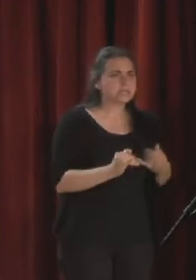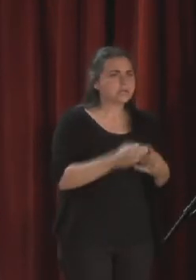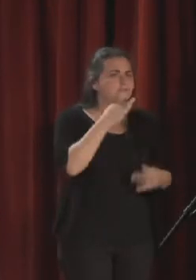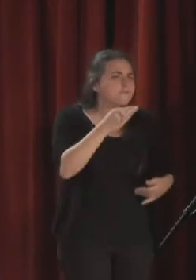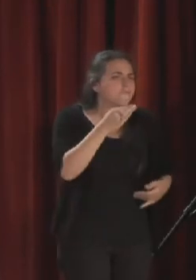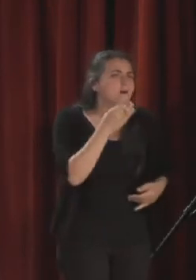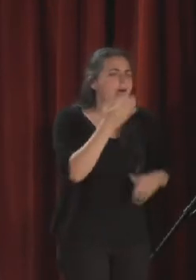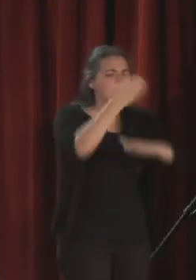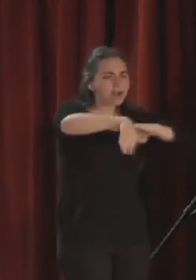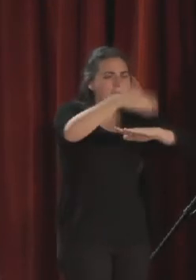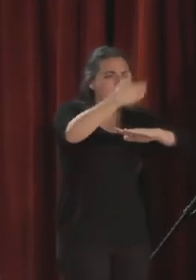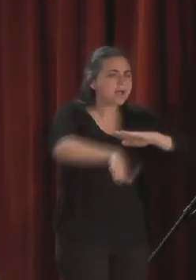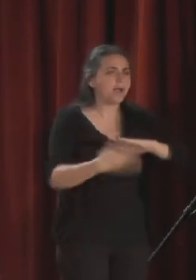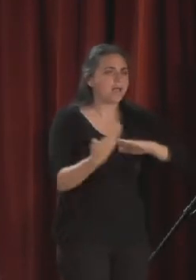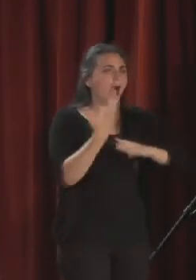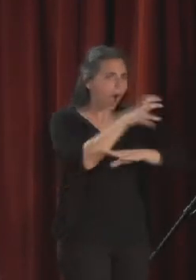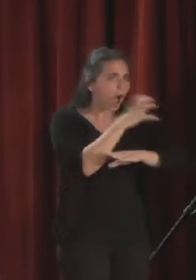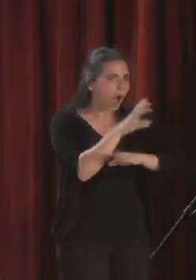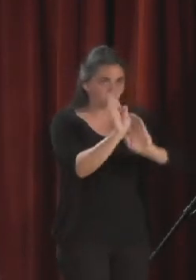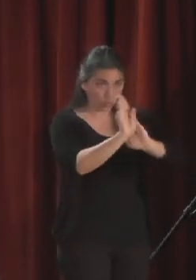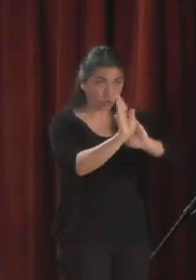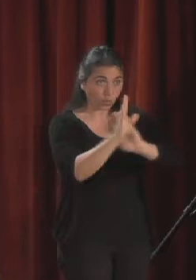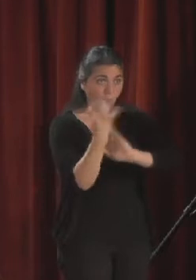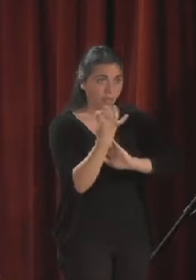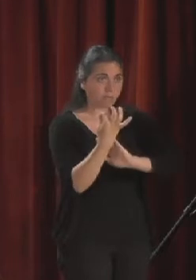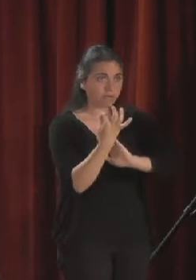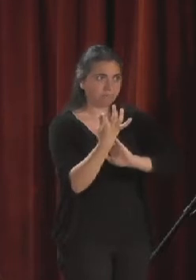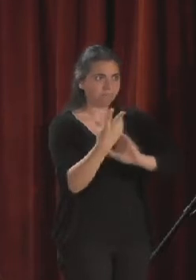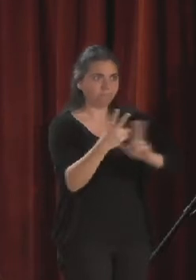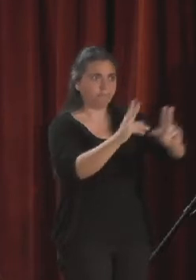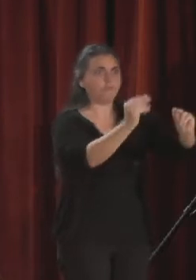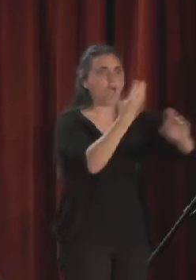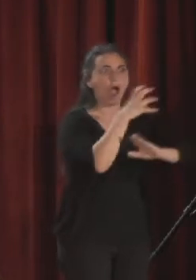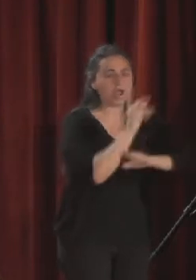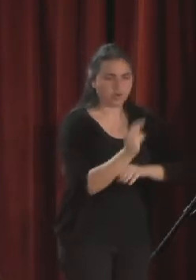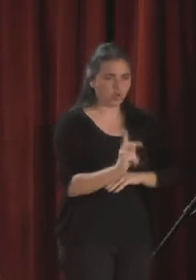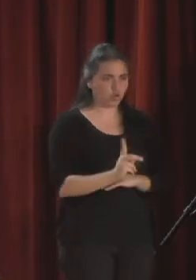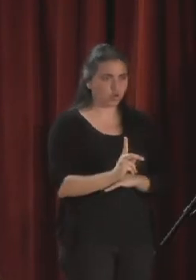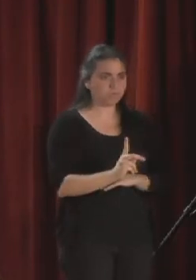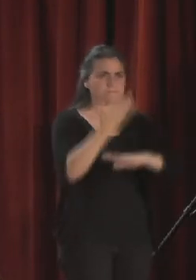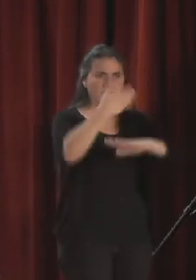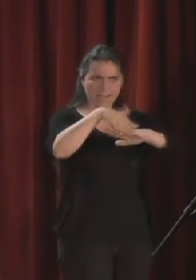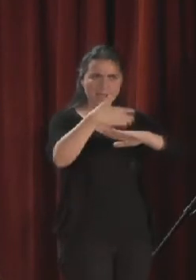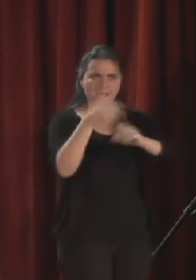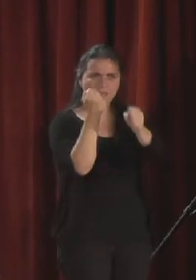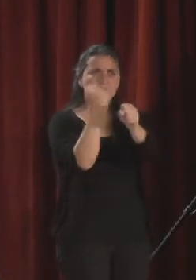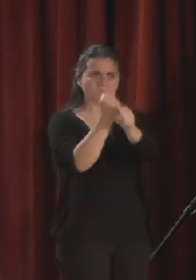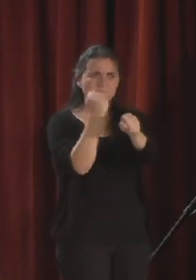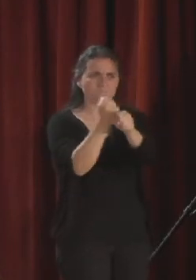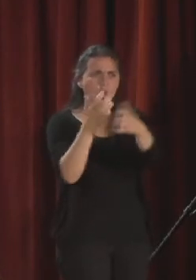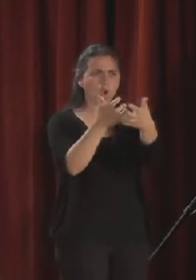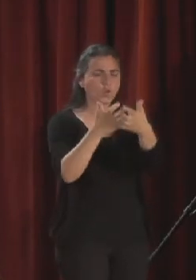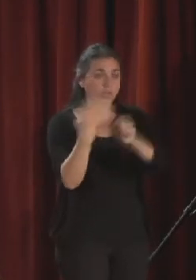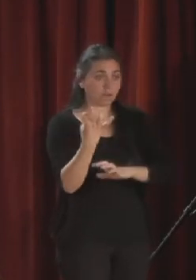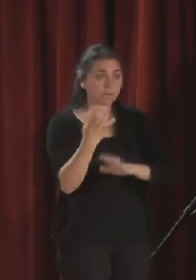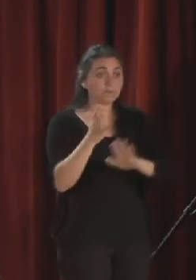nas rúas, que teñen que seguir sendo, que non podemos desactivar as nosas rúas, agora